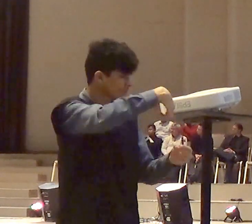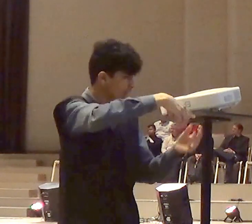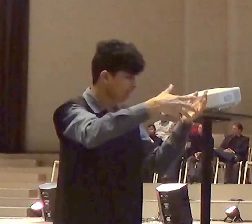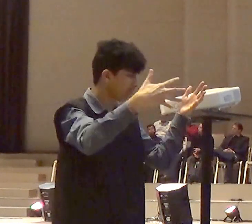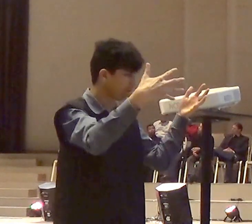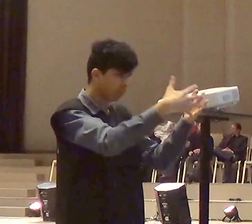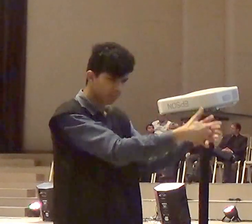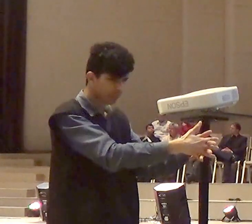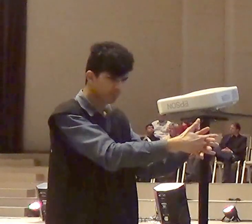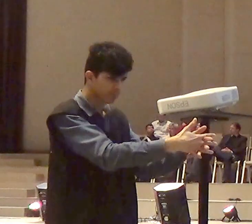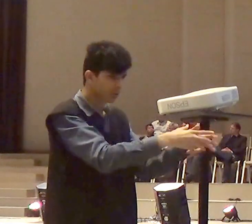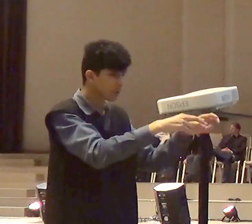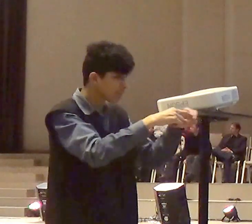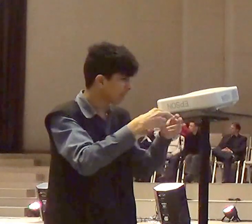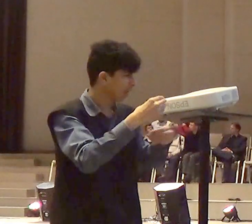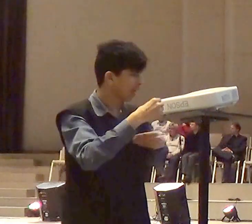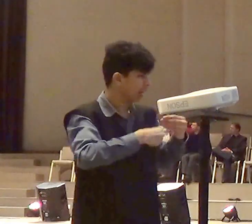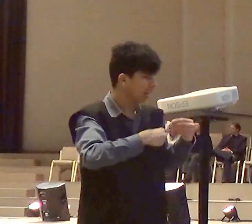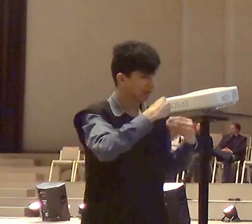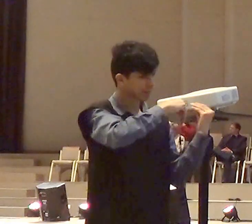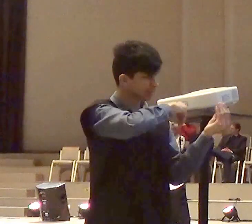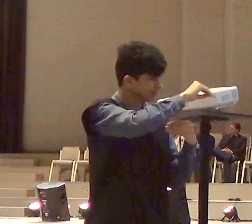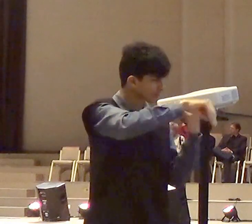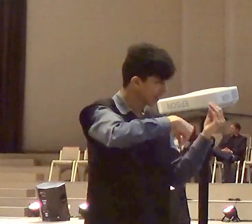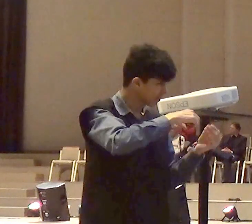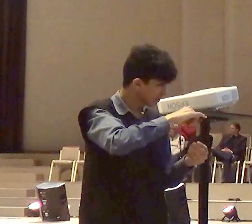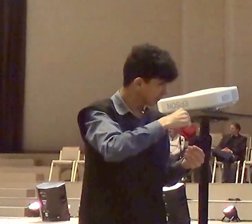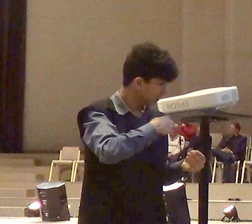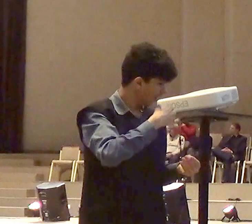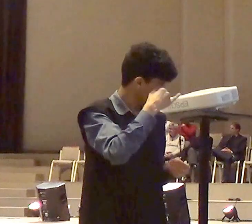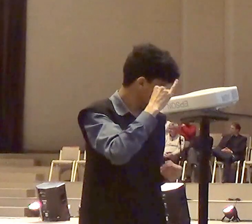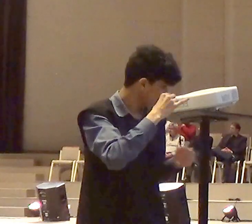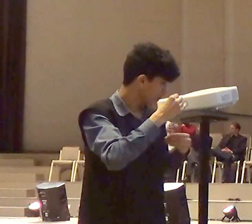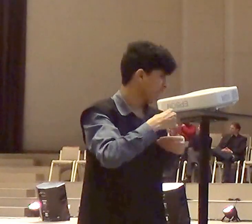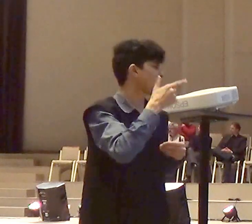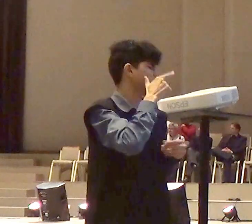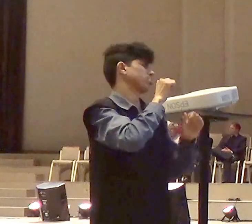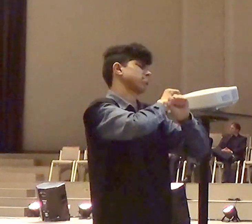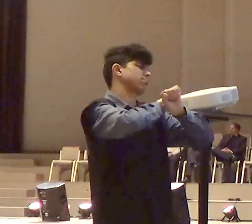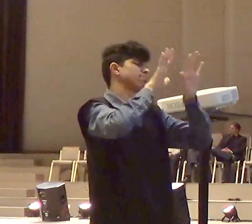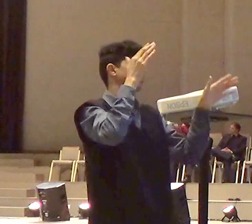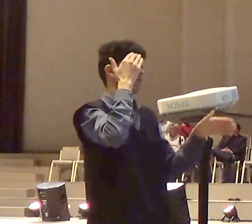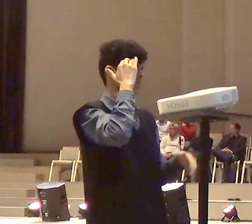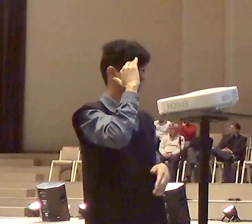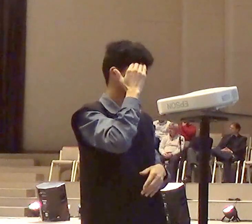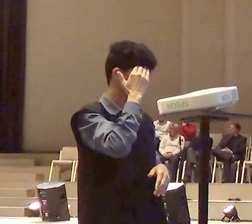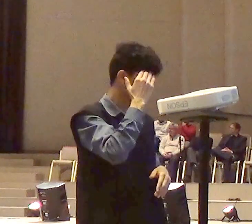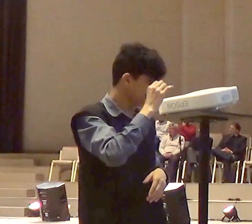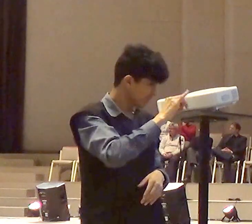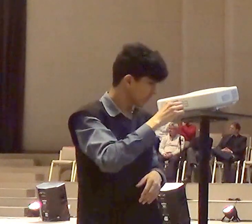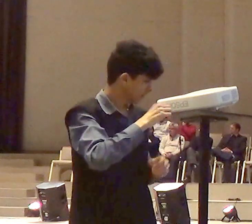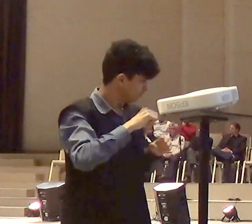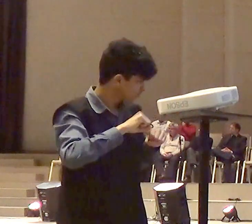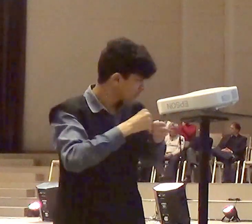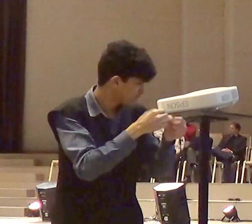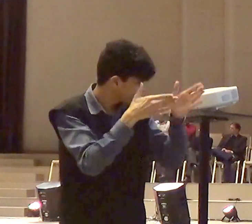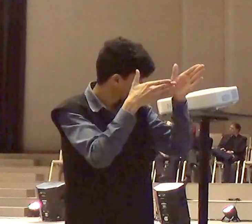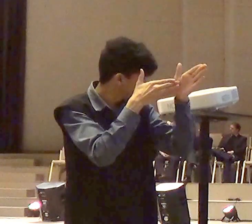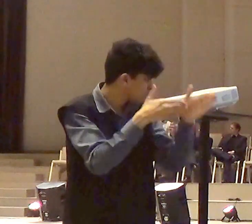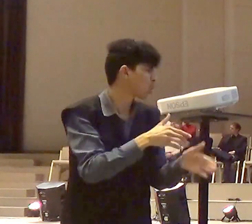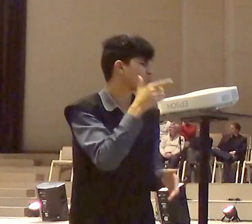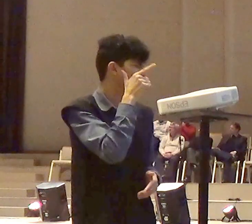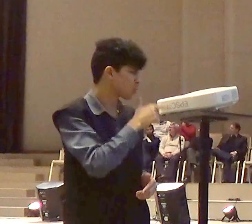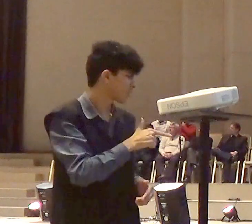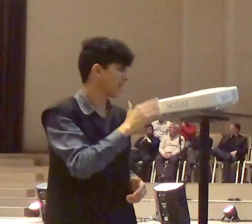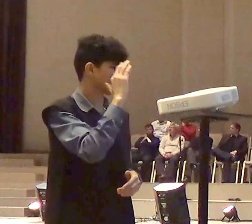ele não nos deixa ver a luz que brilha sobre eles a luz que vem da boa notícia a respeito da Glória de